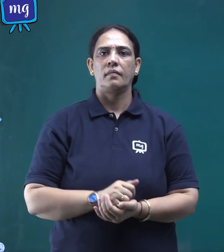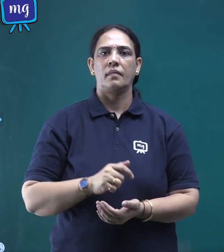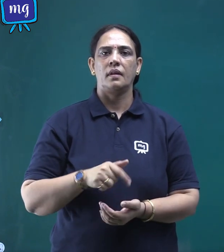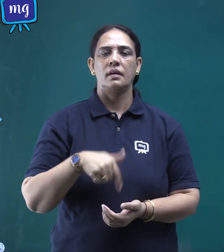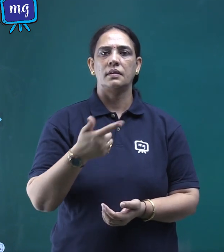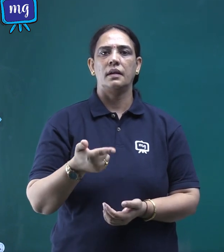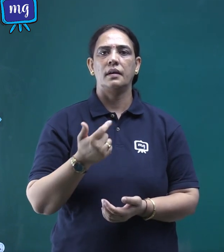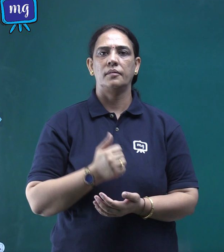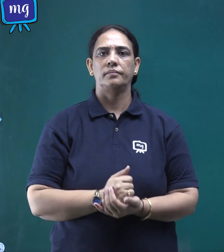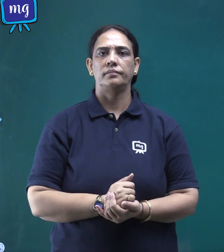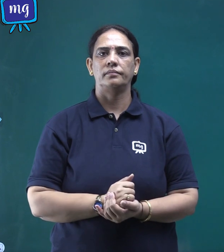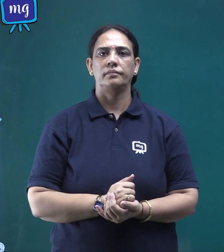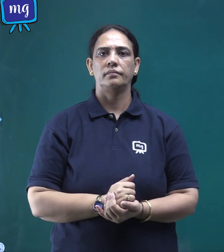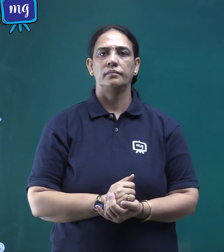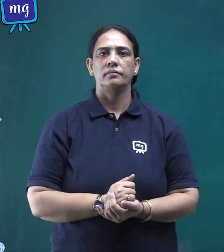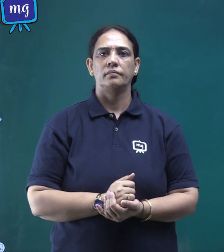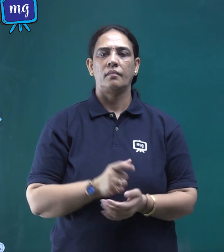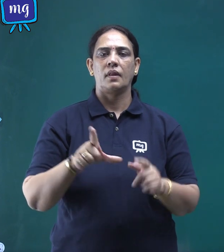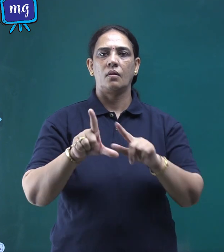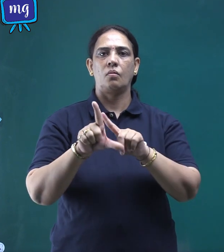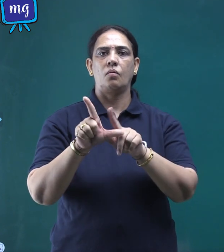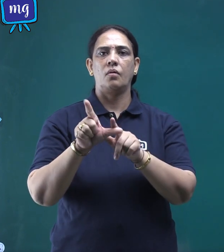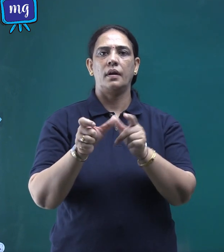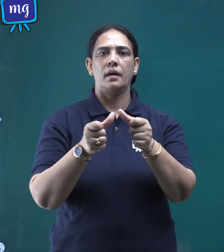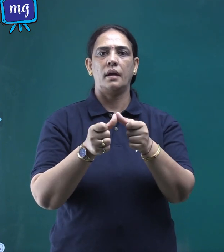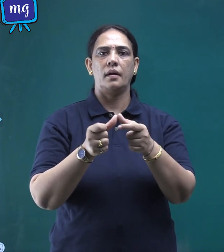इसलिए कोण ए प्लस